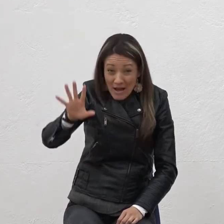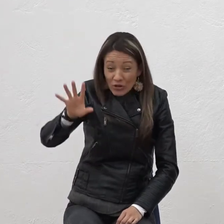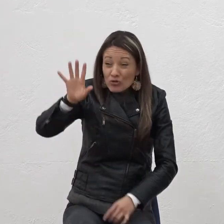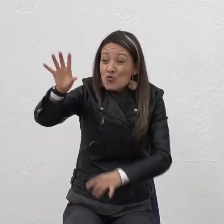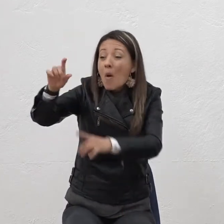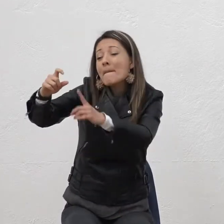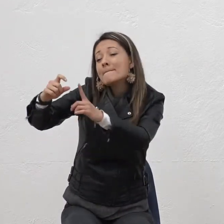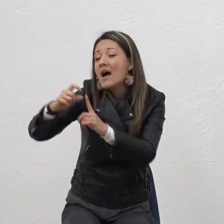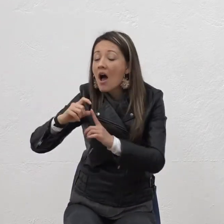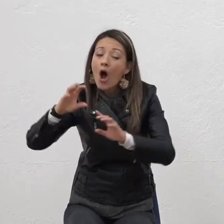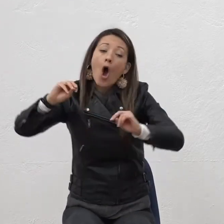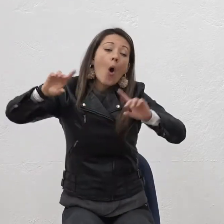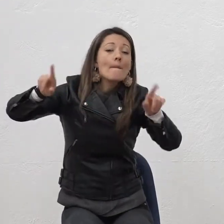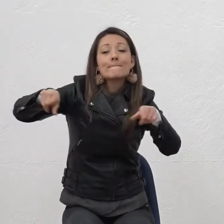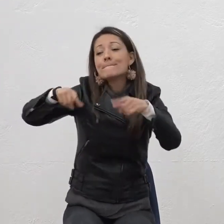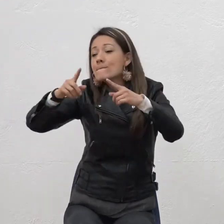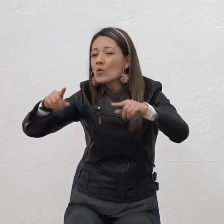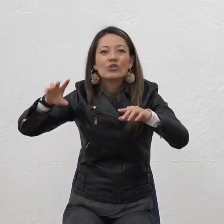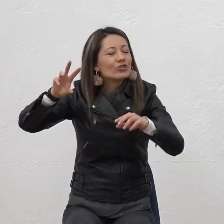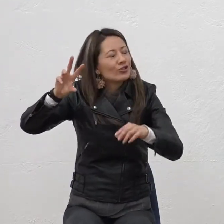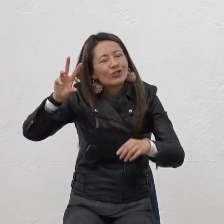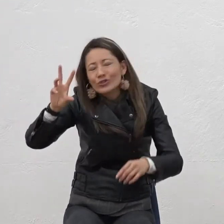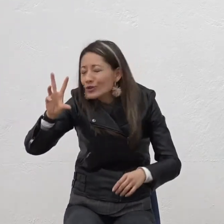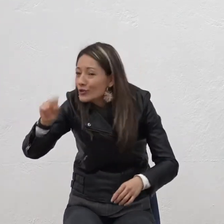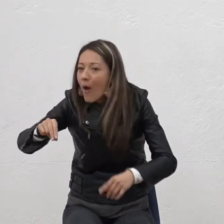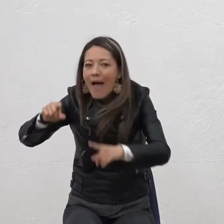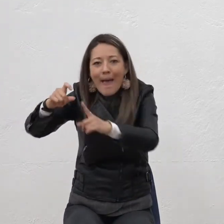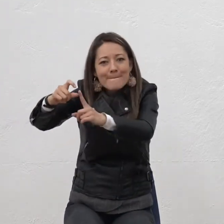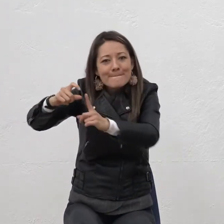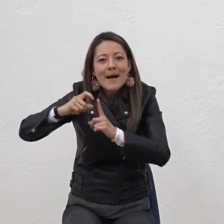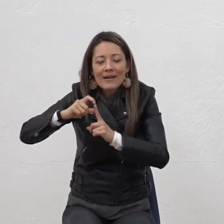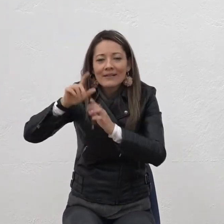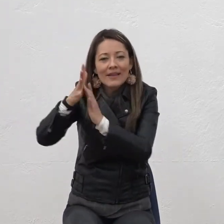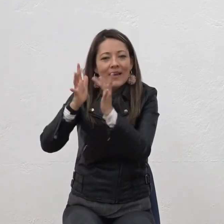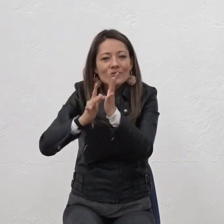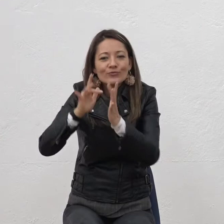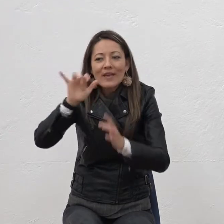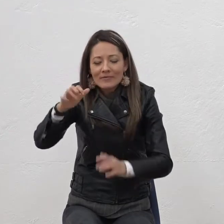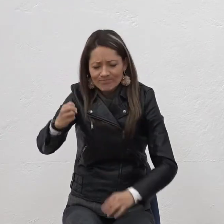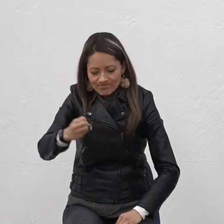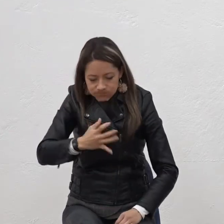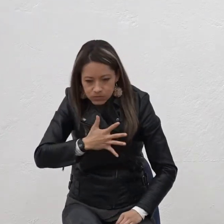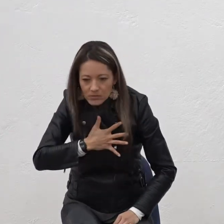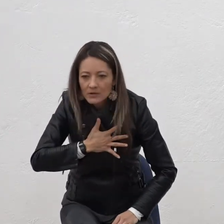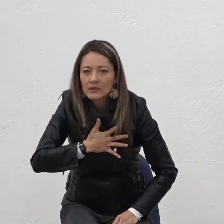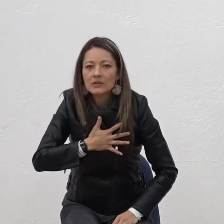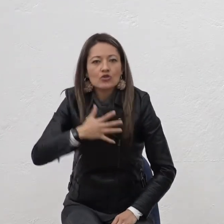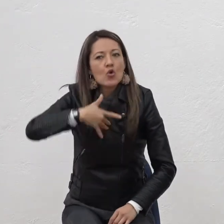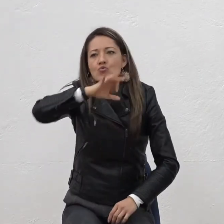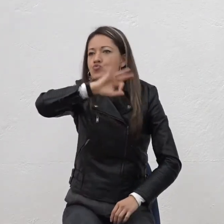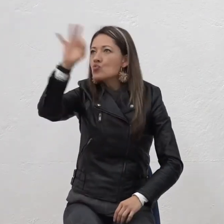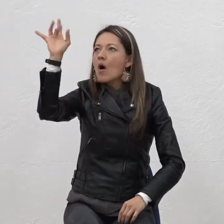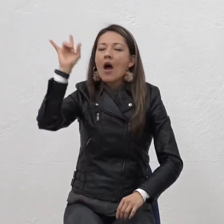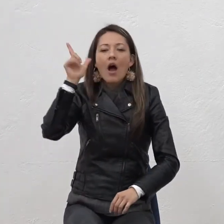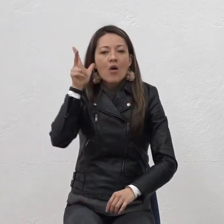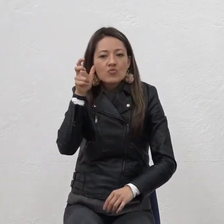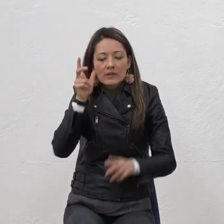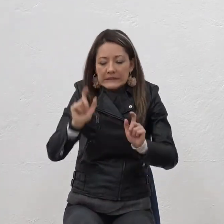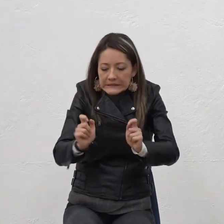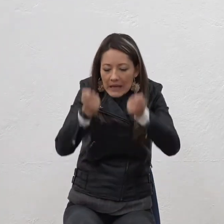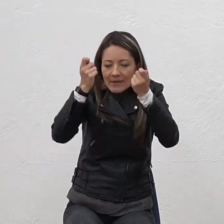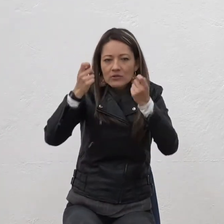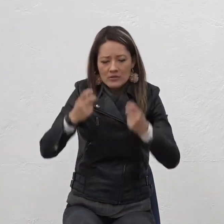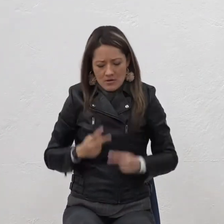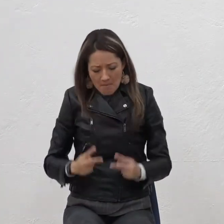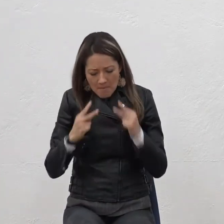fue la música, fueron las palabras que yo nunca había escuchado de lo que era la salvación, la vida eterna. Eso empezó